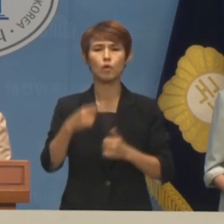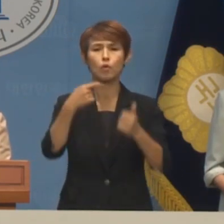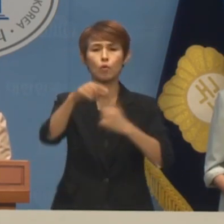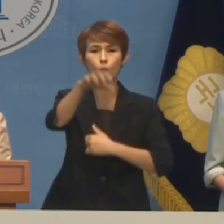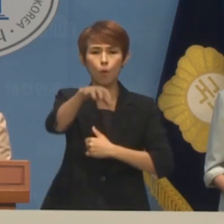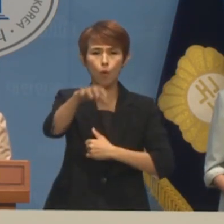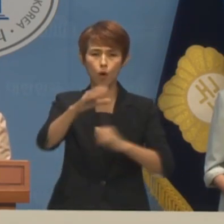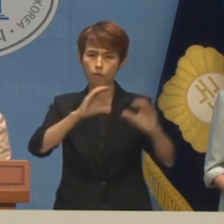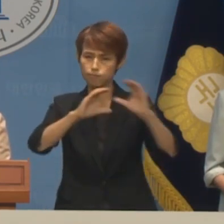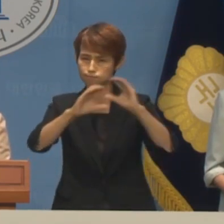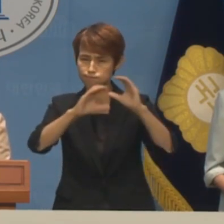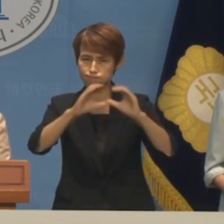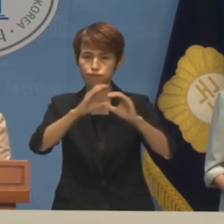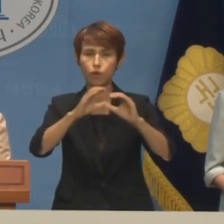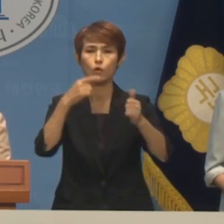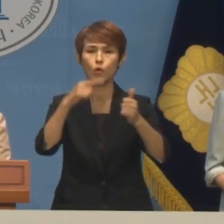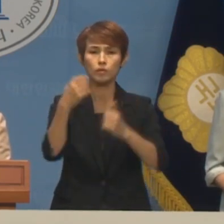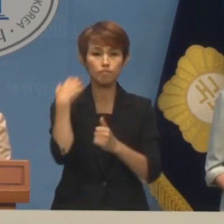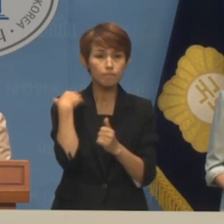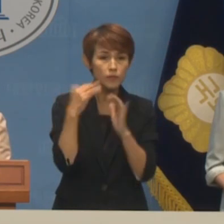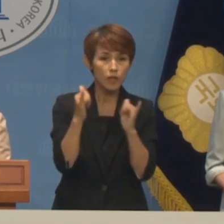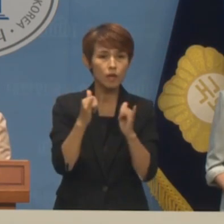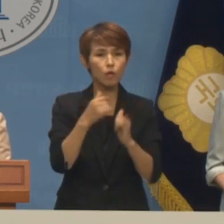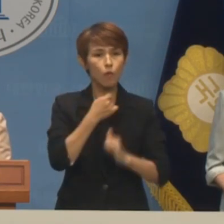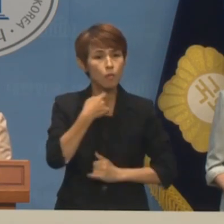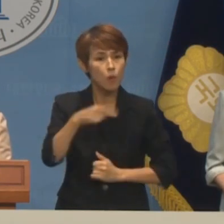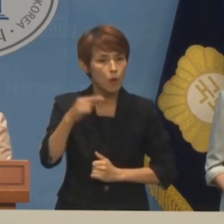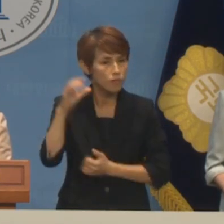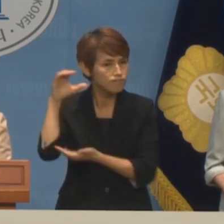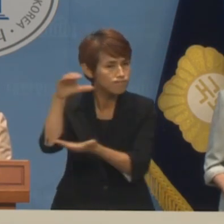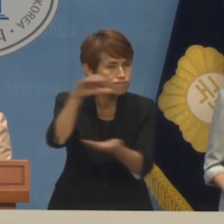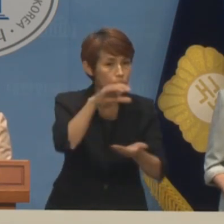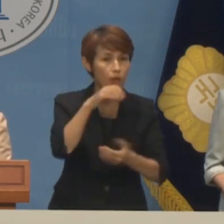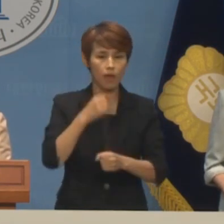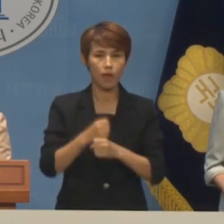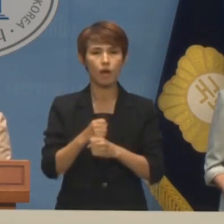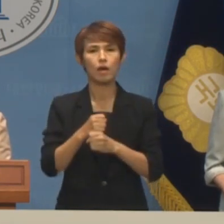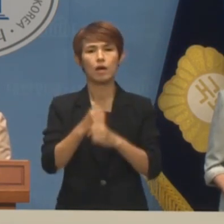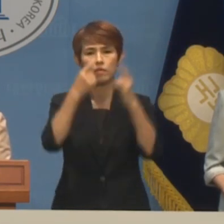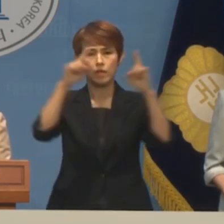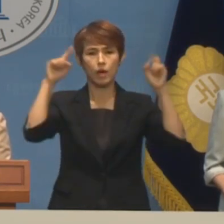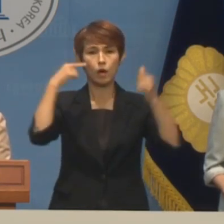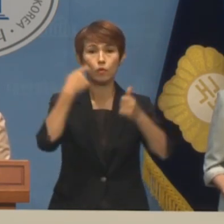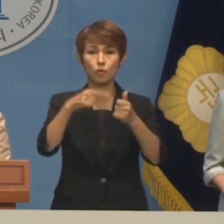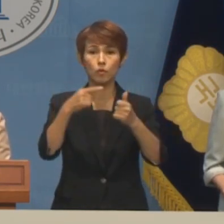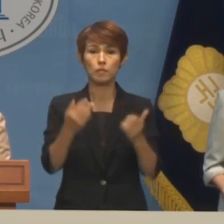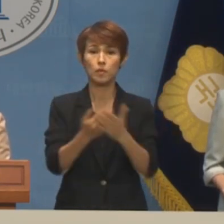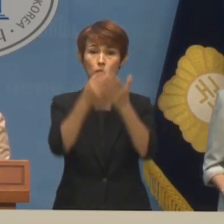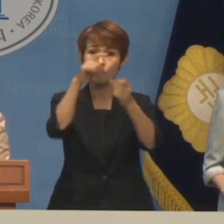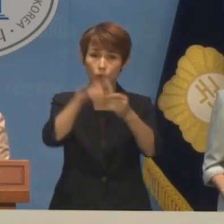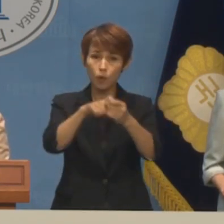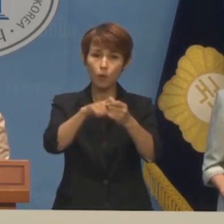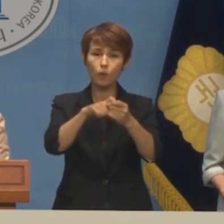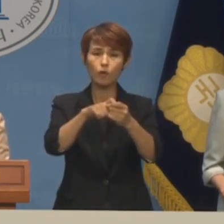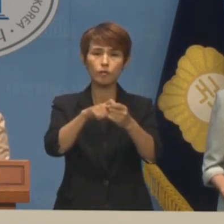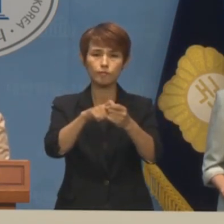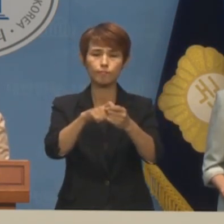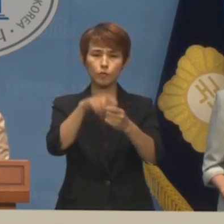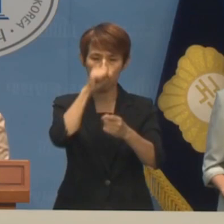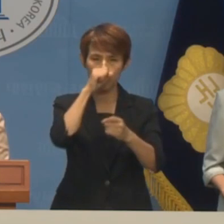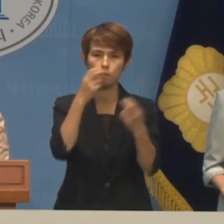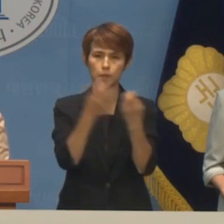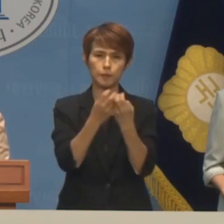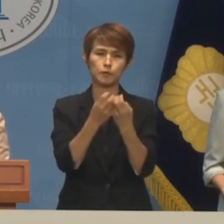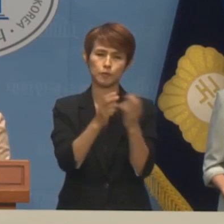충분히 소통하고 교육 주체들의 목소리에 귀 기울여 고등교육 발전을 위한 제대로 된 대안을